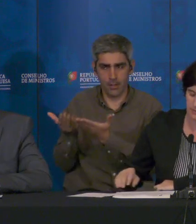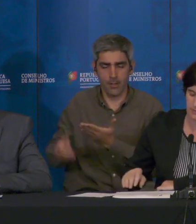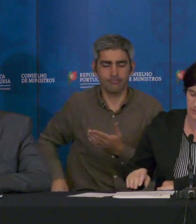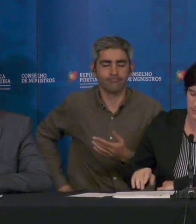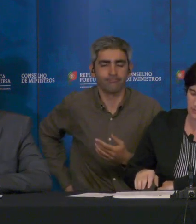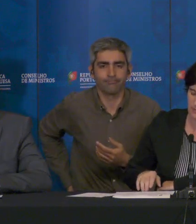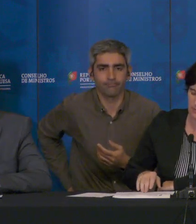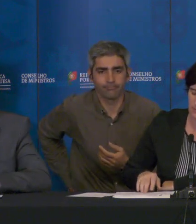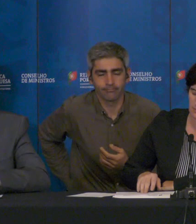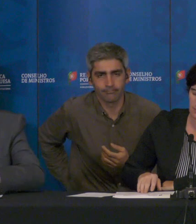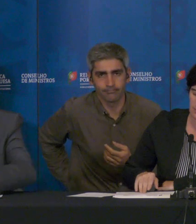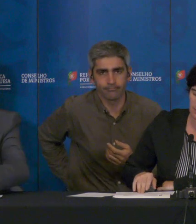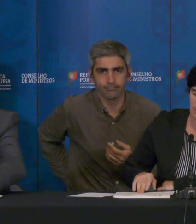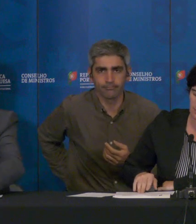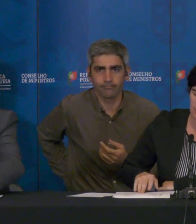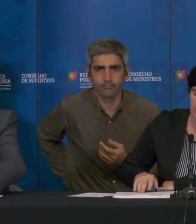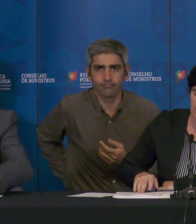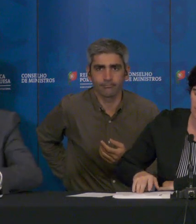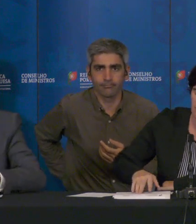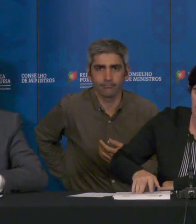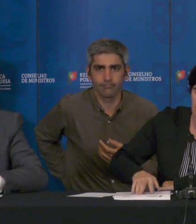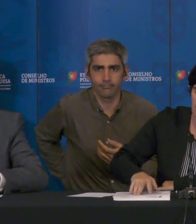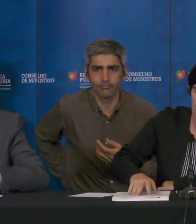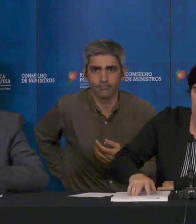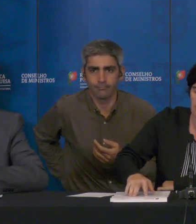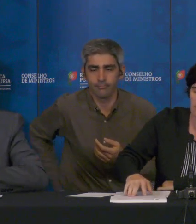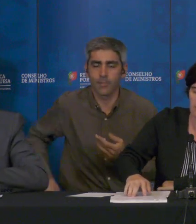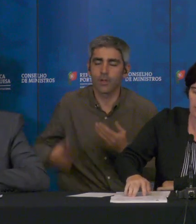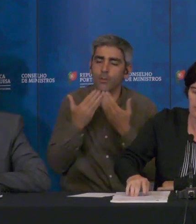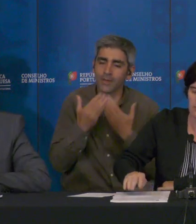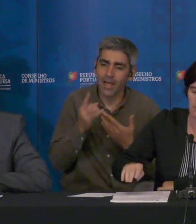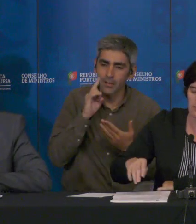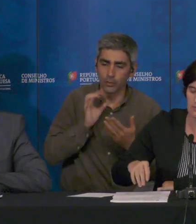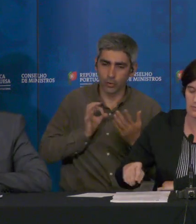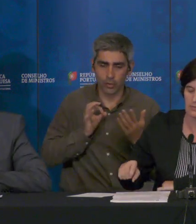Muito obrigado, Sra. Ministra. Muito boa tarde a todos.